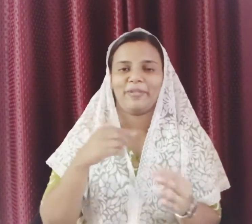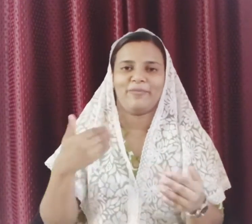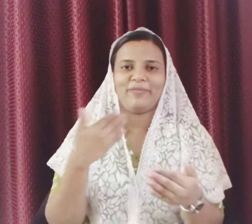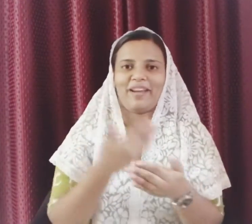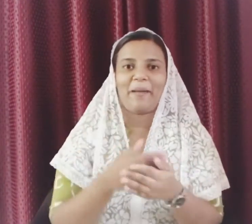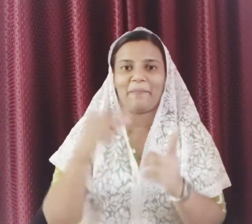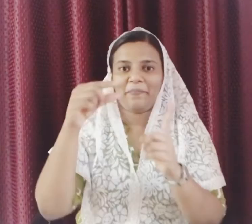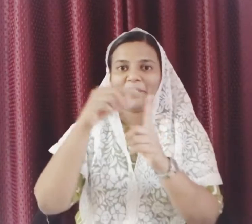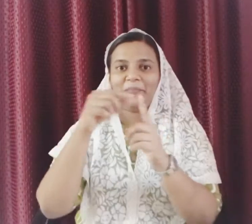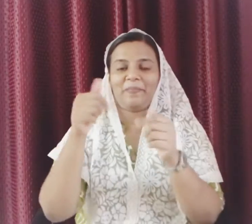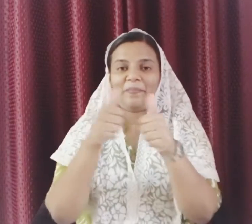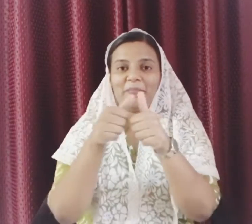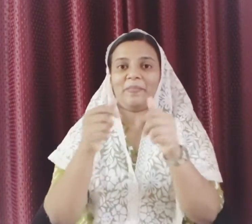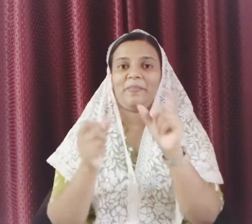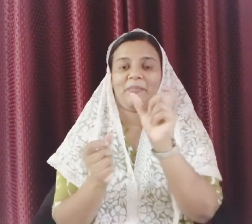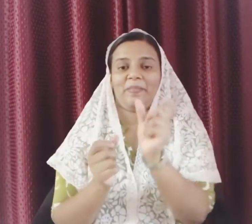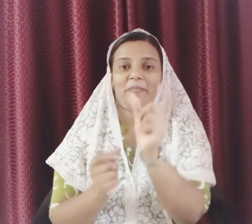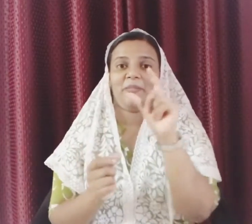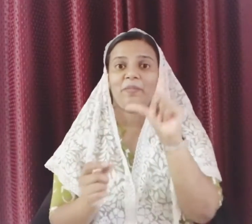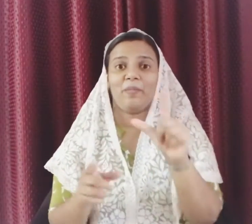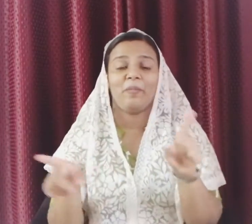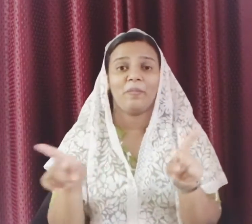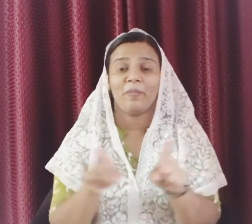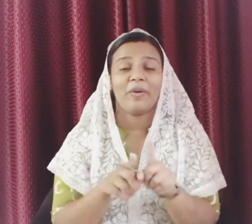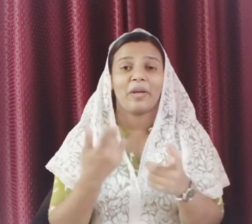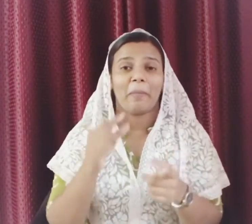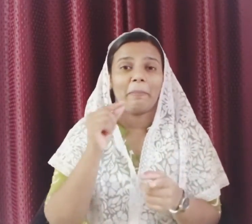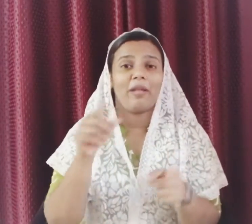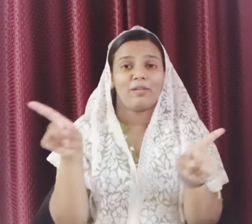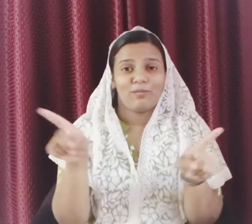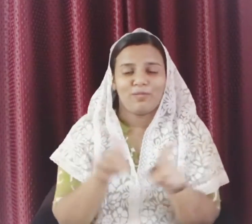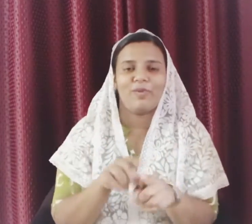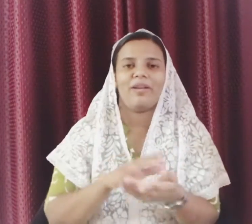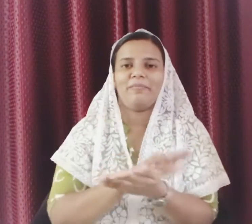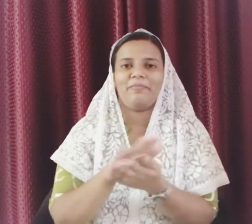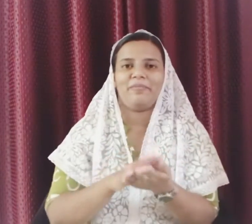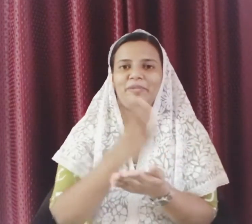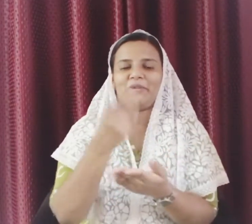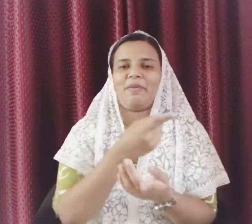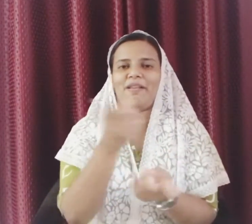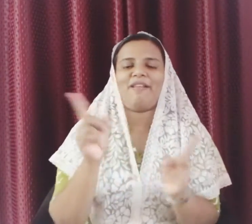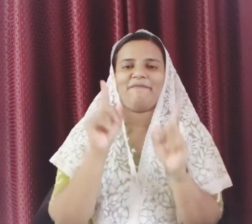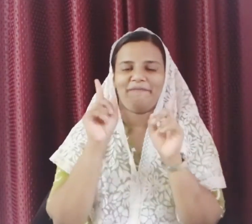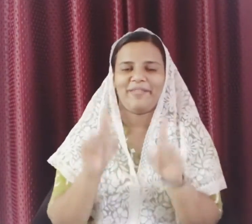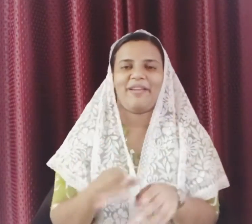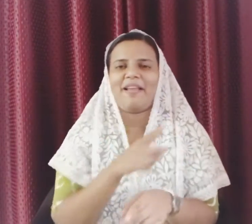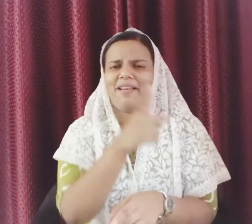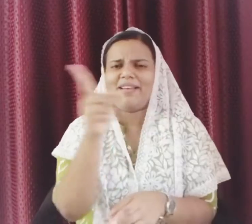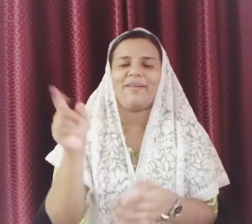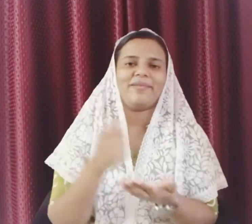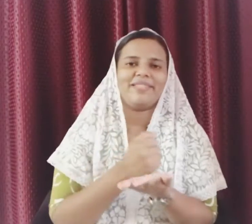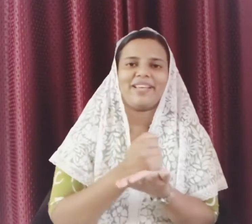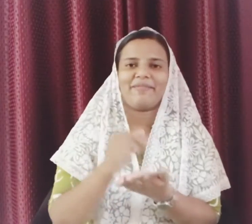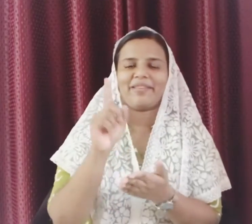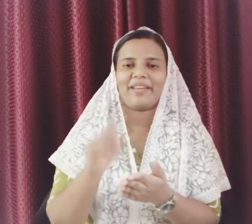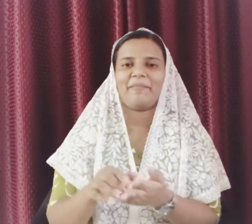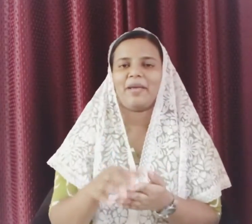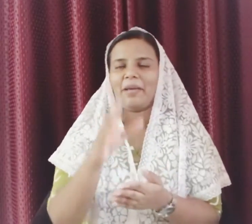അപ്പോസ്തലൻ ഉണ്ടായിരുന്നതുപോലെ ആ ഒരു വലിയ ഡീപ്പ് റിലേഷൻഷിപ്പ് പരിശുദ്ധാത്മാവുമായിട്ട് ഉണ്ടാകുവാൻ കർത്താവ് നമ്മളെ ഓരോരുത്തരെയും സഹായിക്കട്ടെ. പിതാവേ, ഞങ്ങൾ